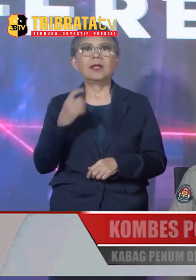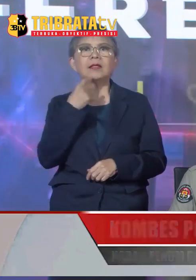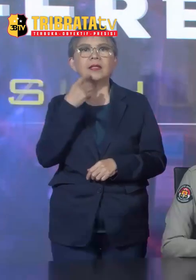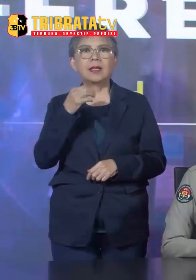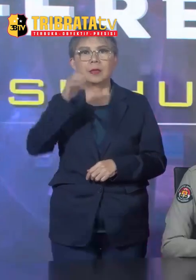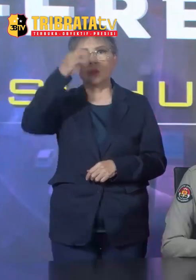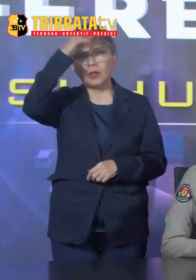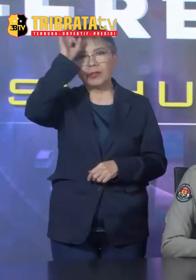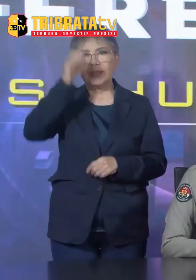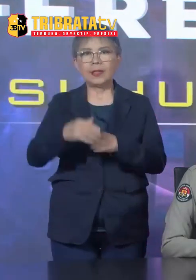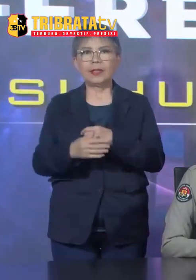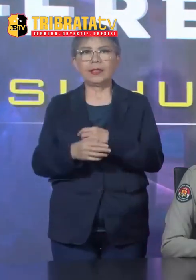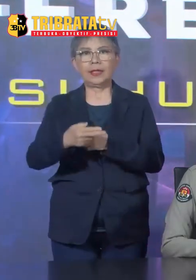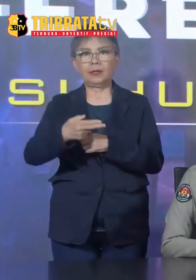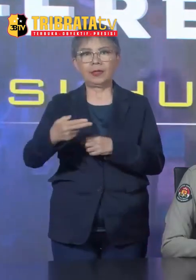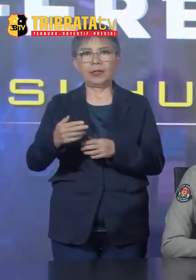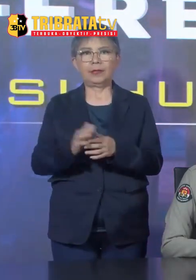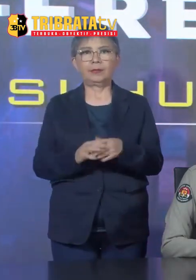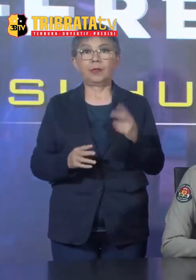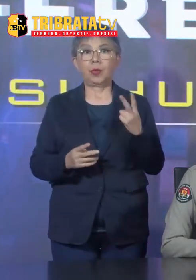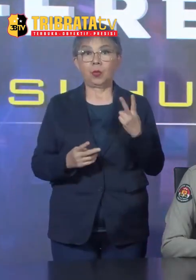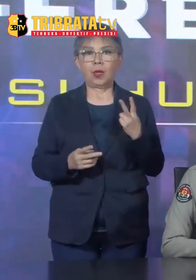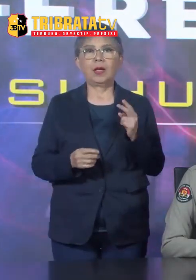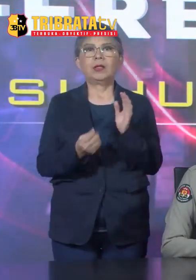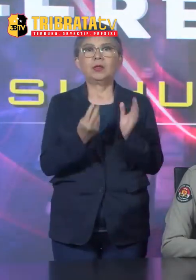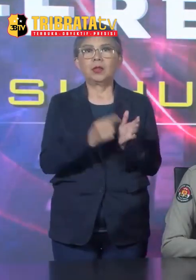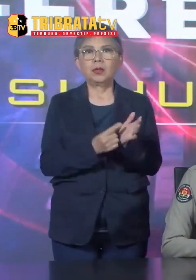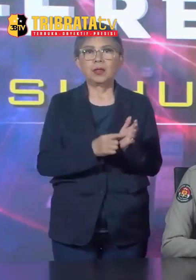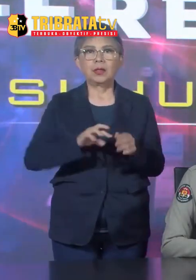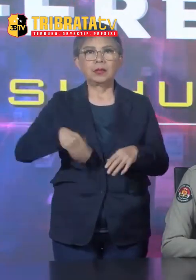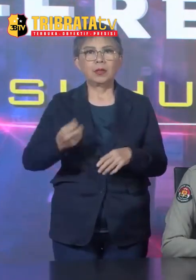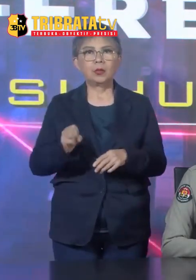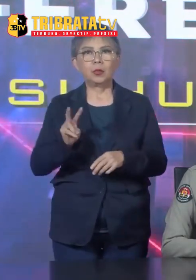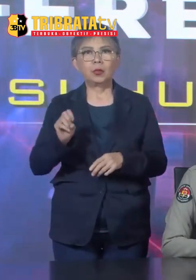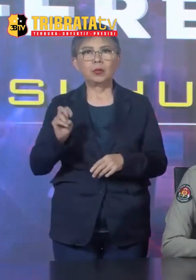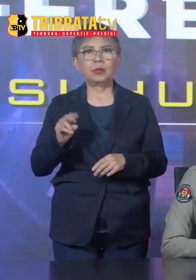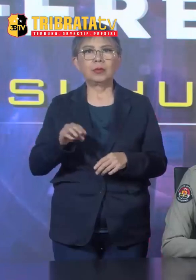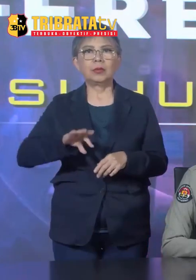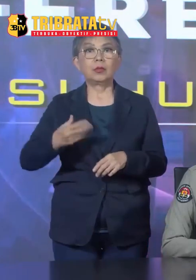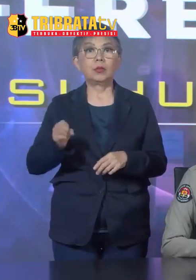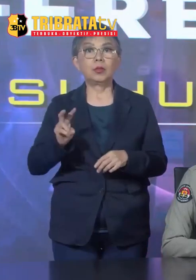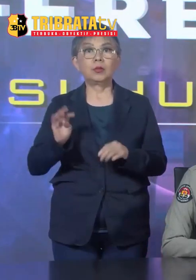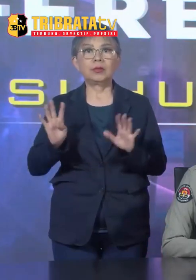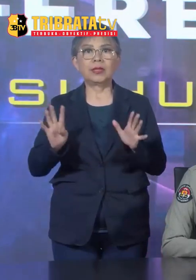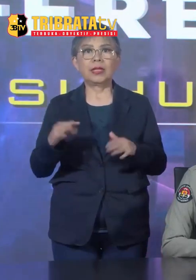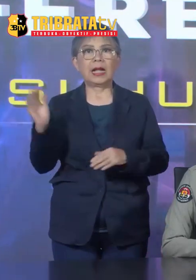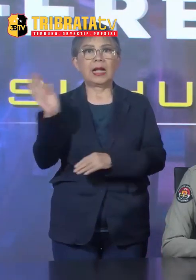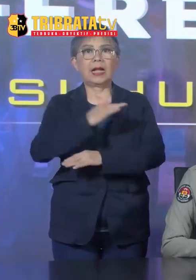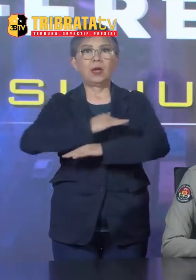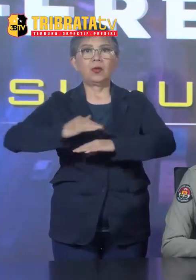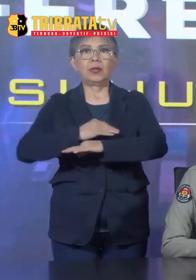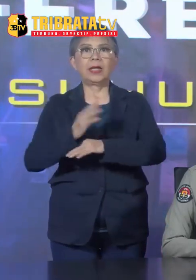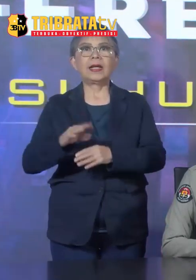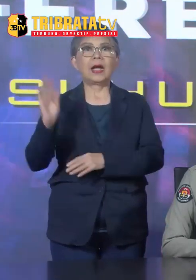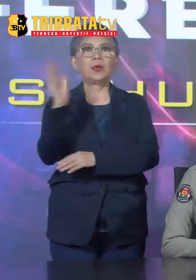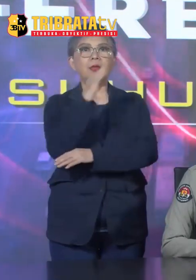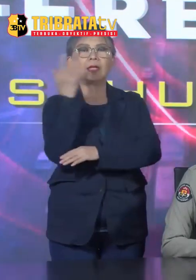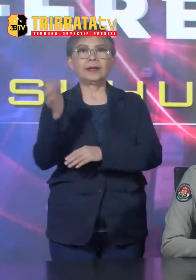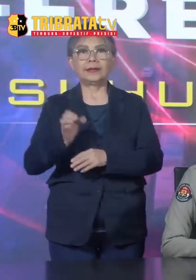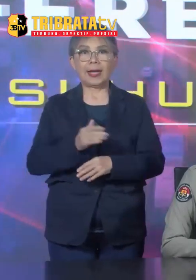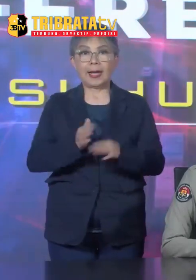tentang Polri undang-undang nomor 22 tahun 2009 tentang lalu lintas dan angkutan